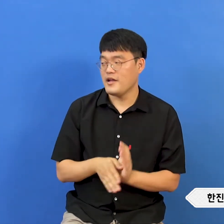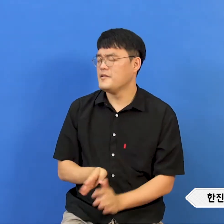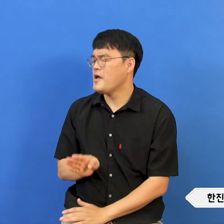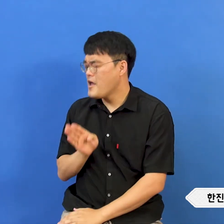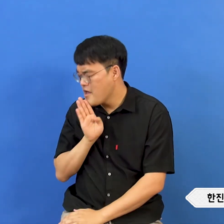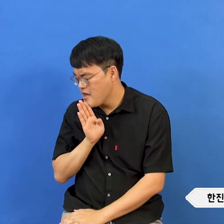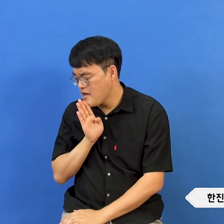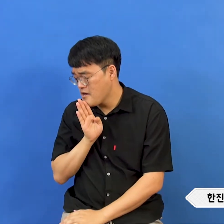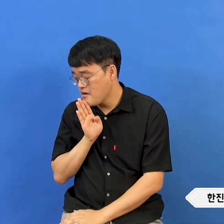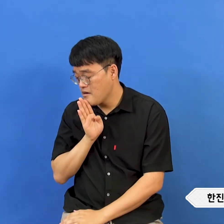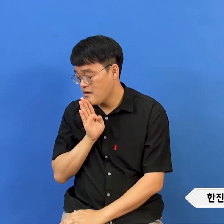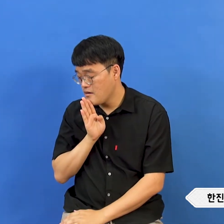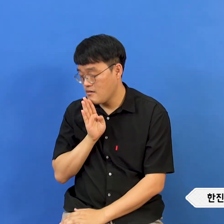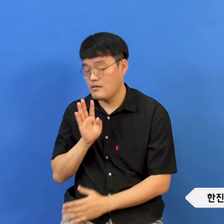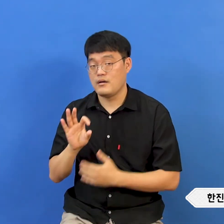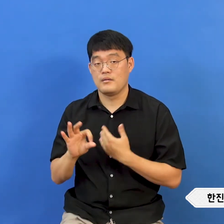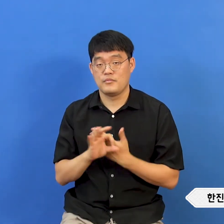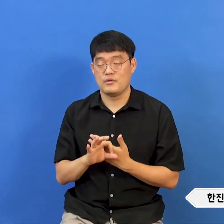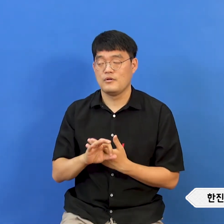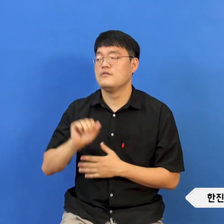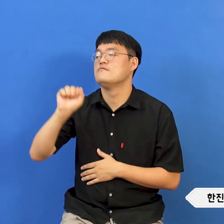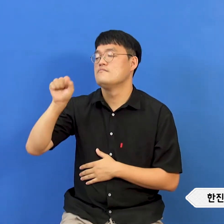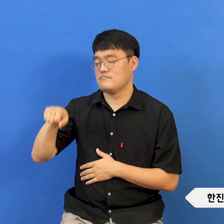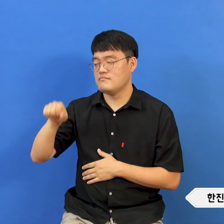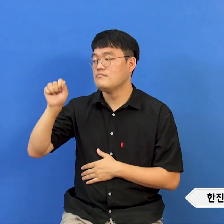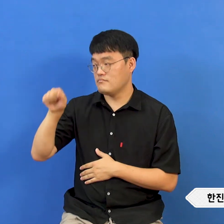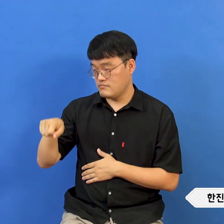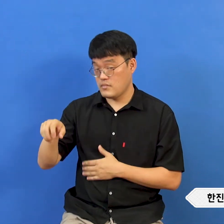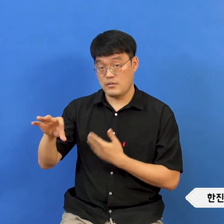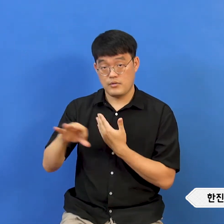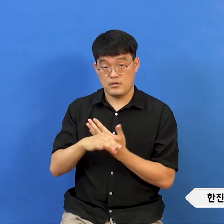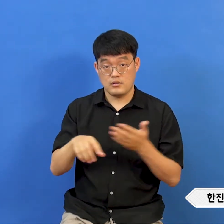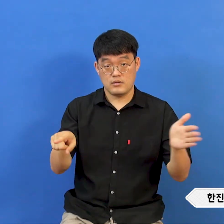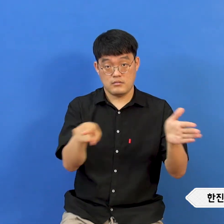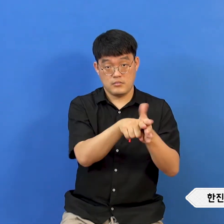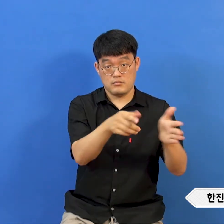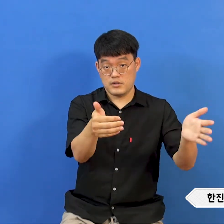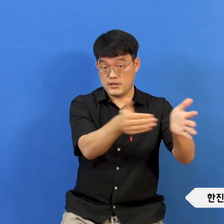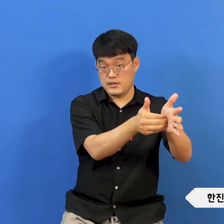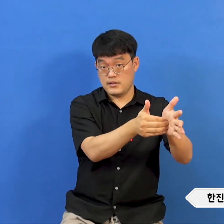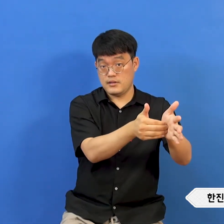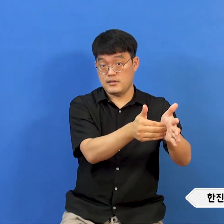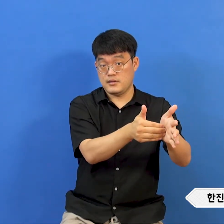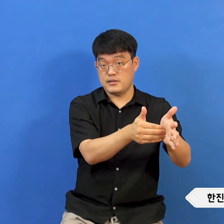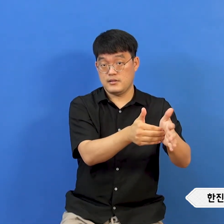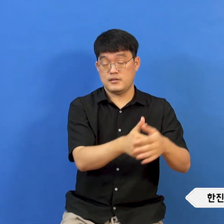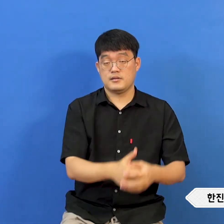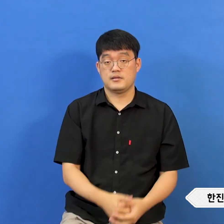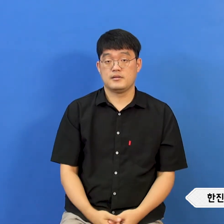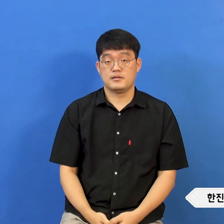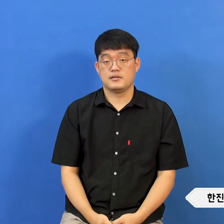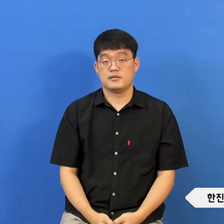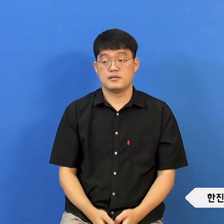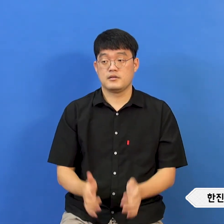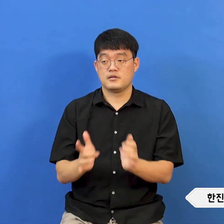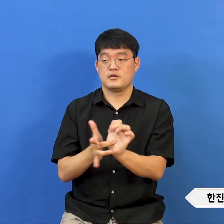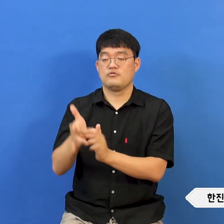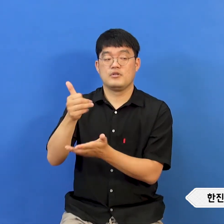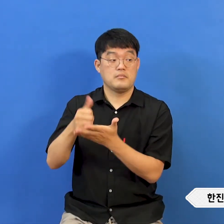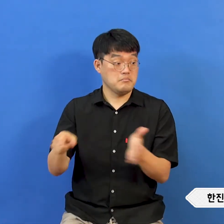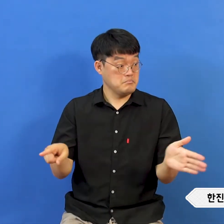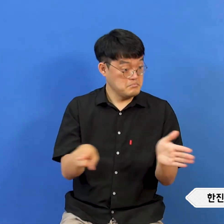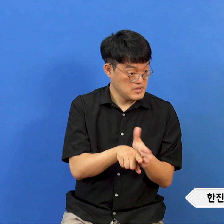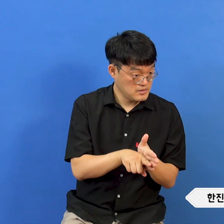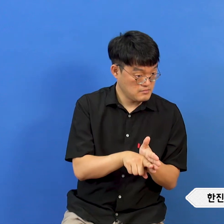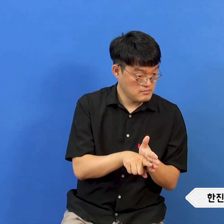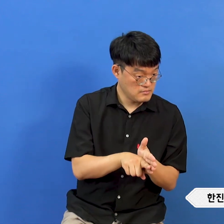예, 그러지요 하고 고개를 끄덕끄덕 하면 믿는 것입니까? 예수 믿겠습니까?